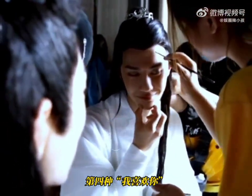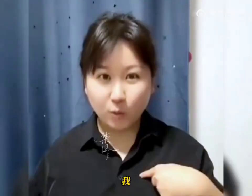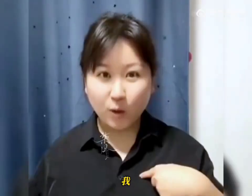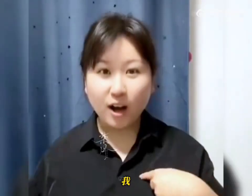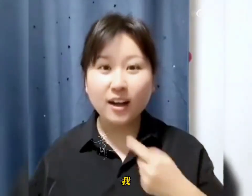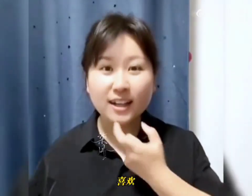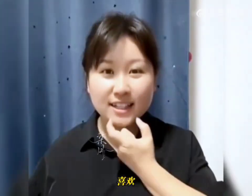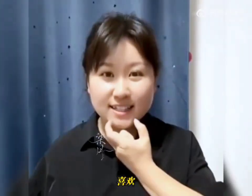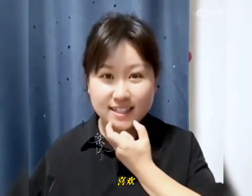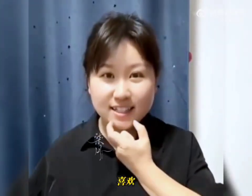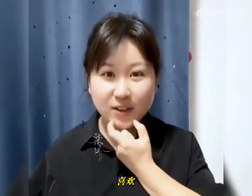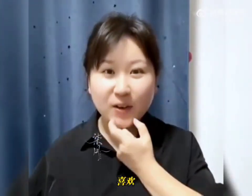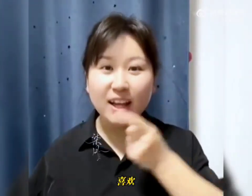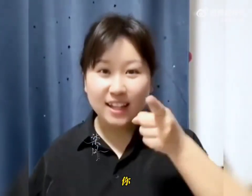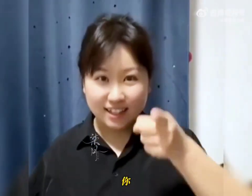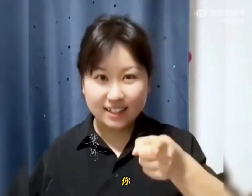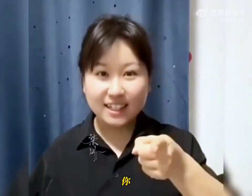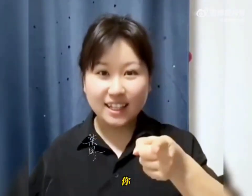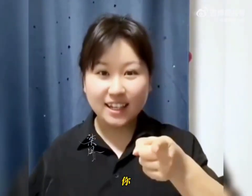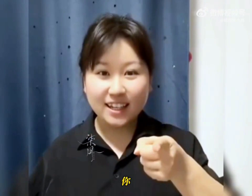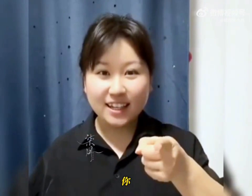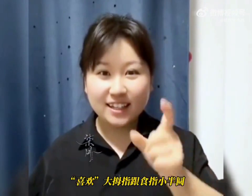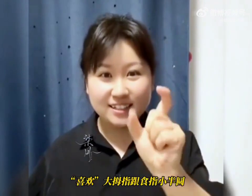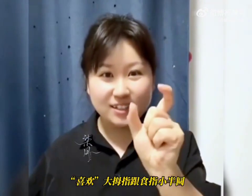我喜欢你，喜欢